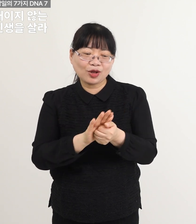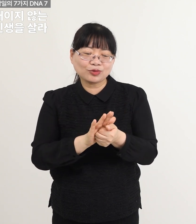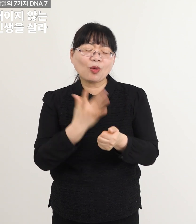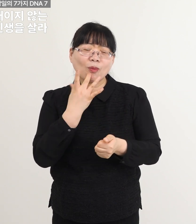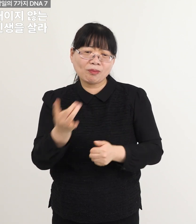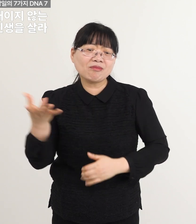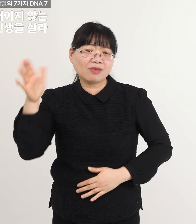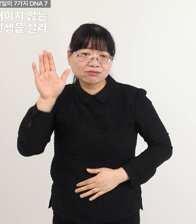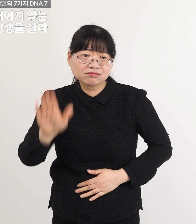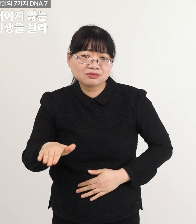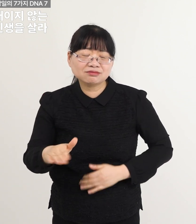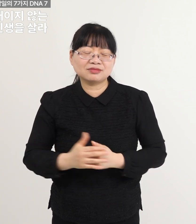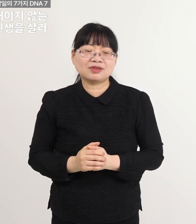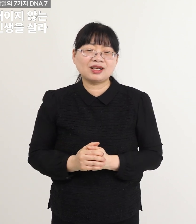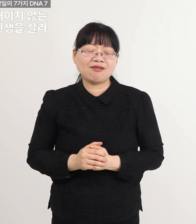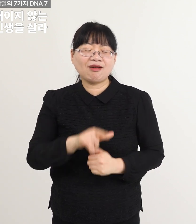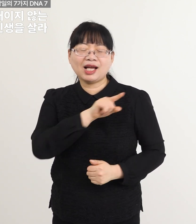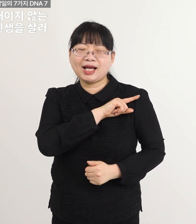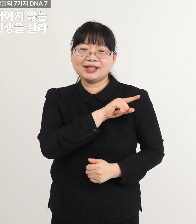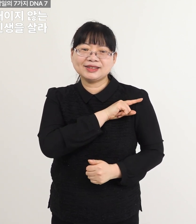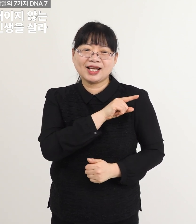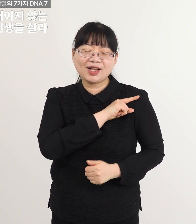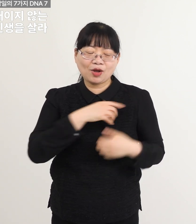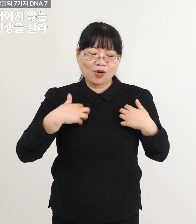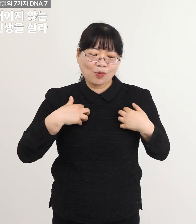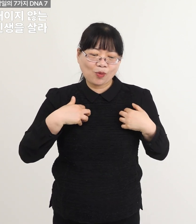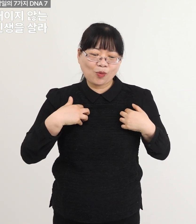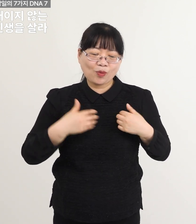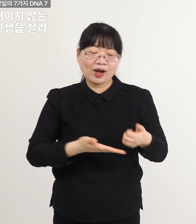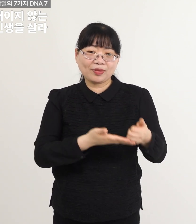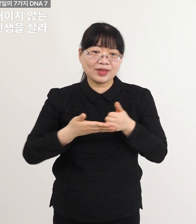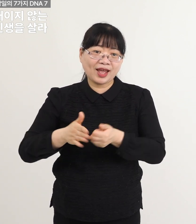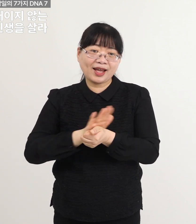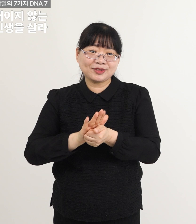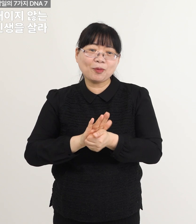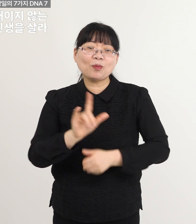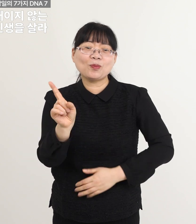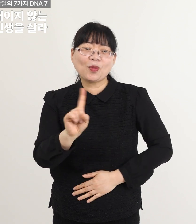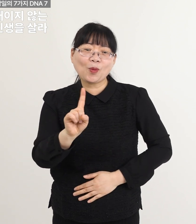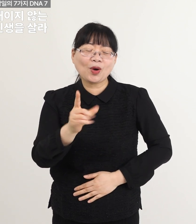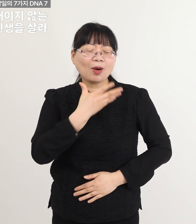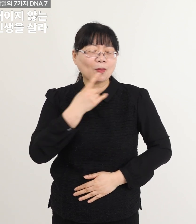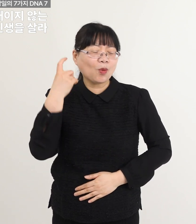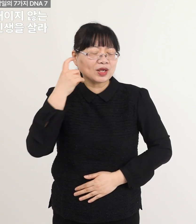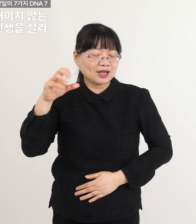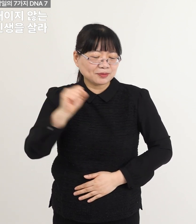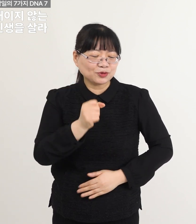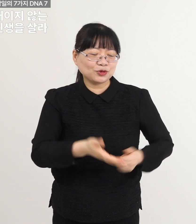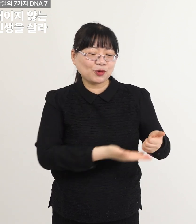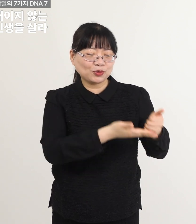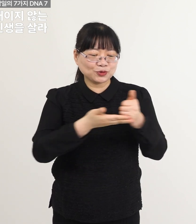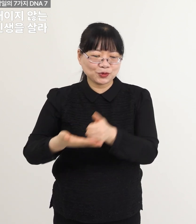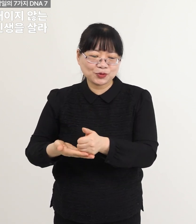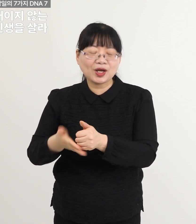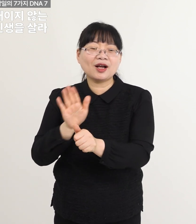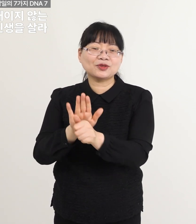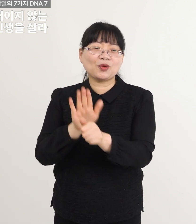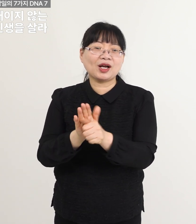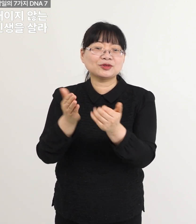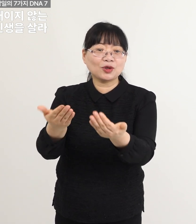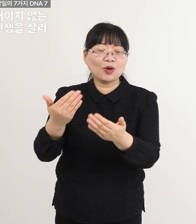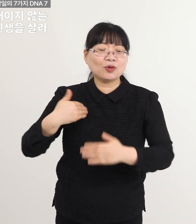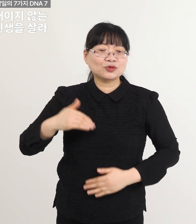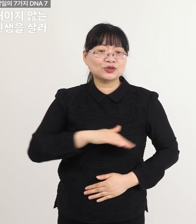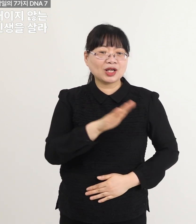건 맞는데 가장 환대의 핵심은 그들을 복음으로 초대하는 거예요.